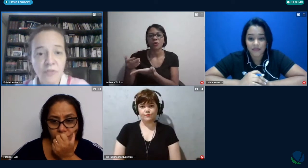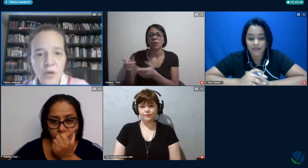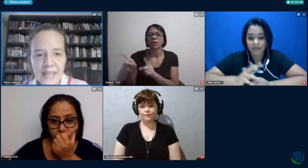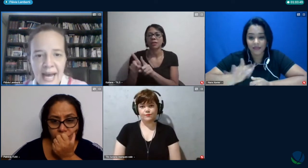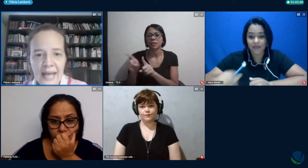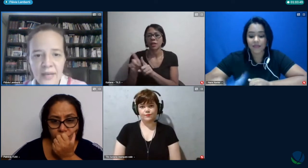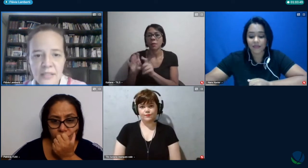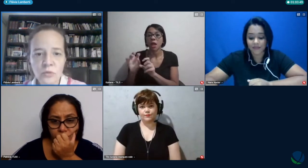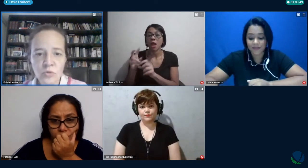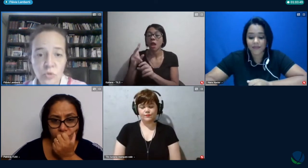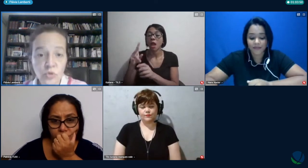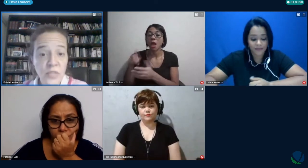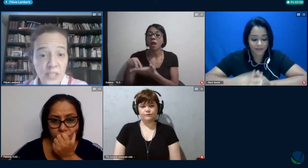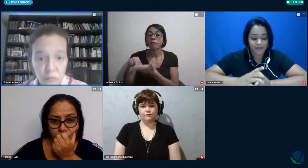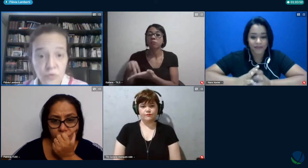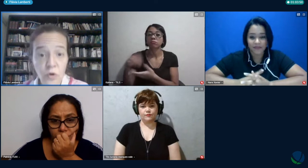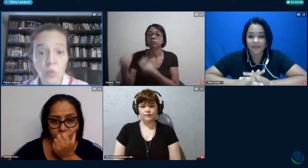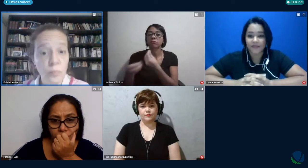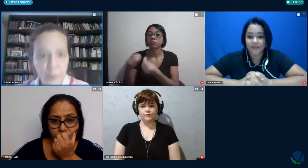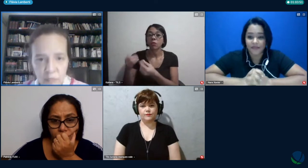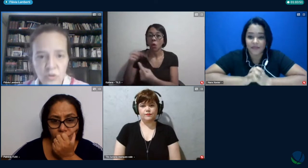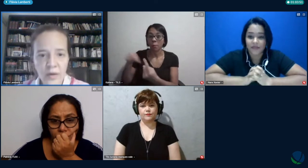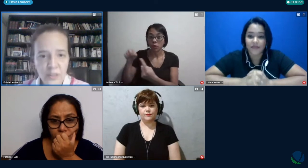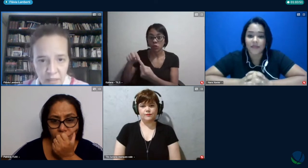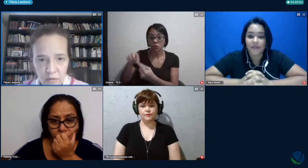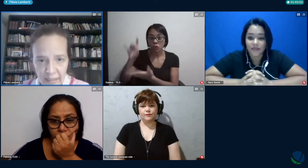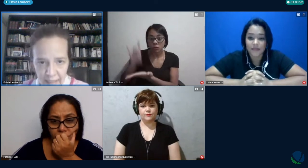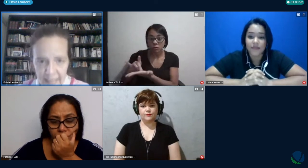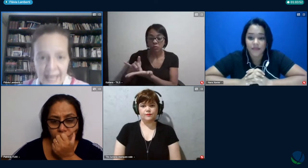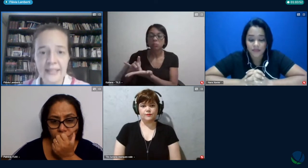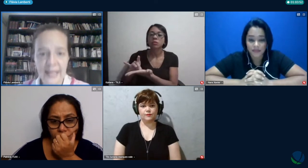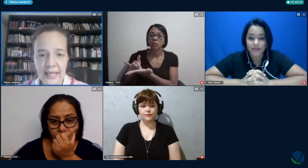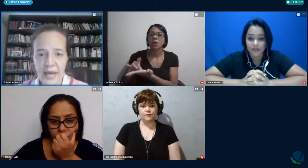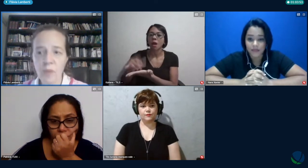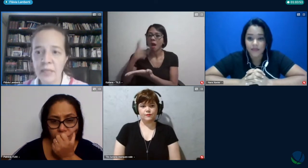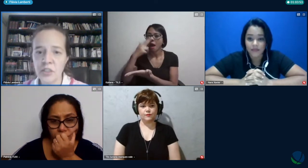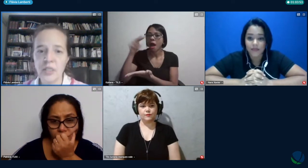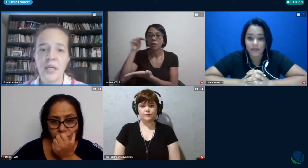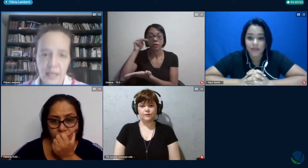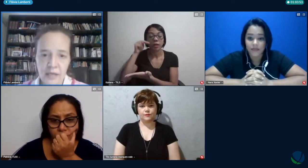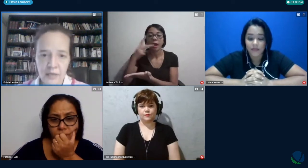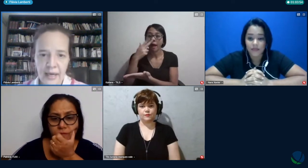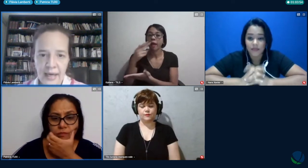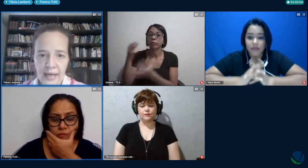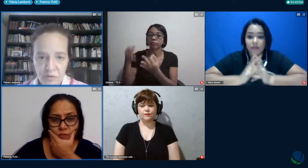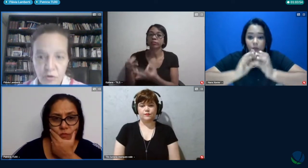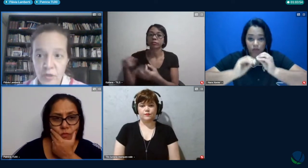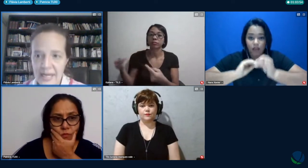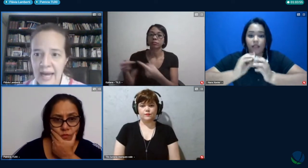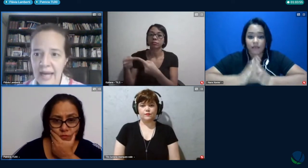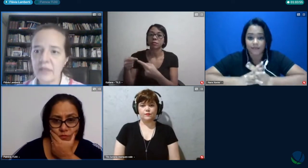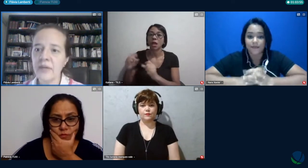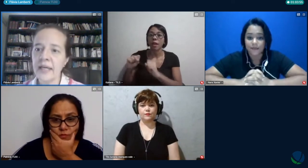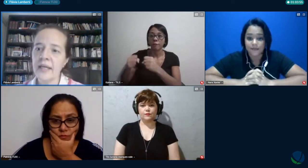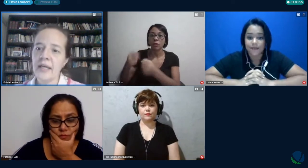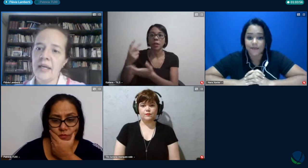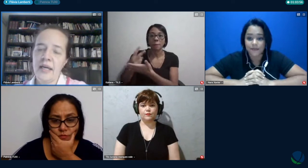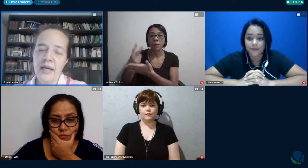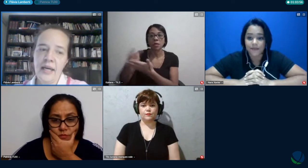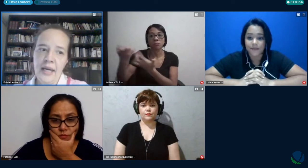de reforçar, né, se os objetivos foram cumpridos. Eu acho que a Nara tem que realmente reforçar,